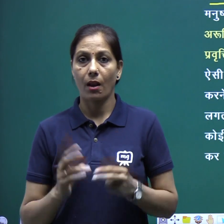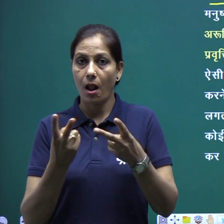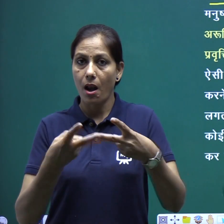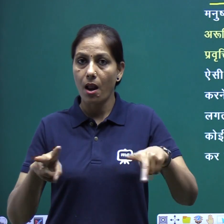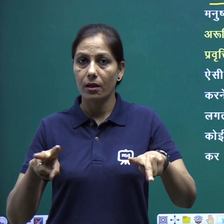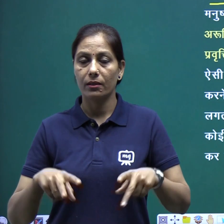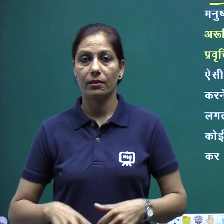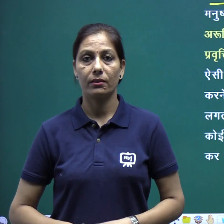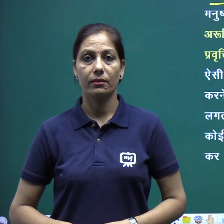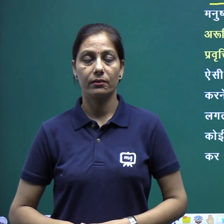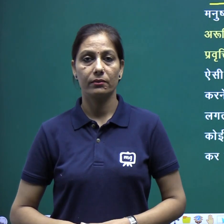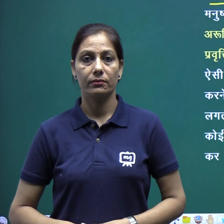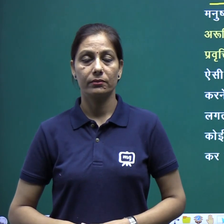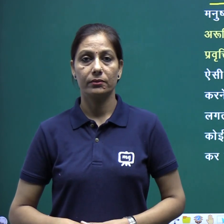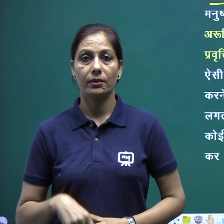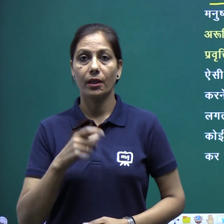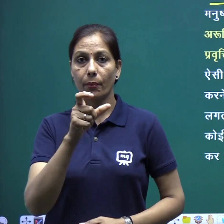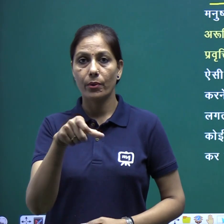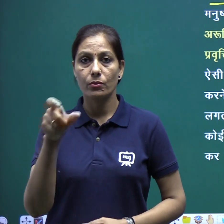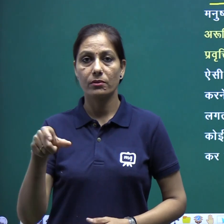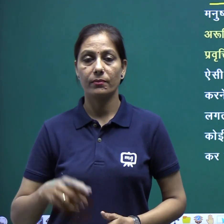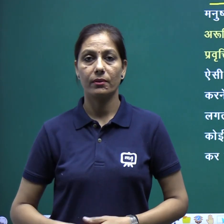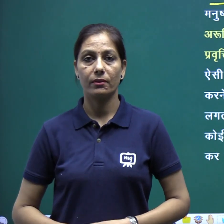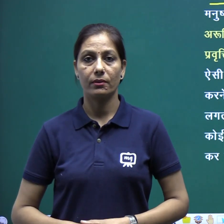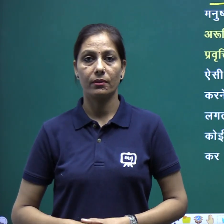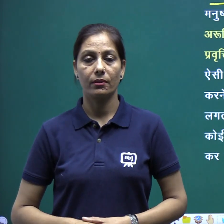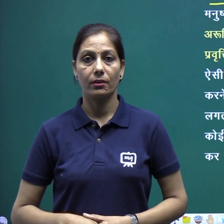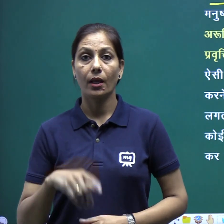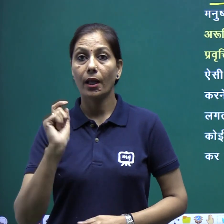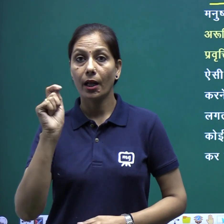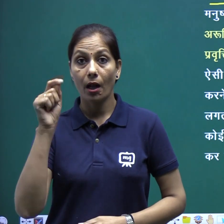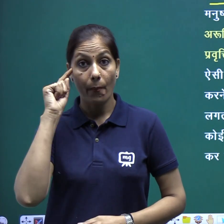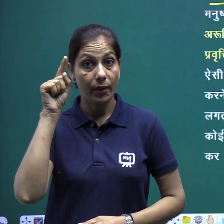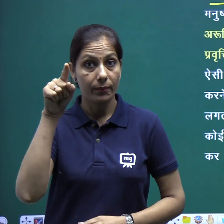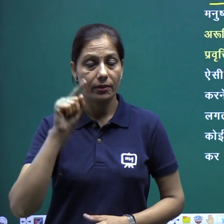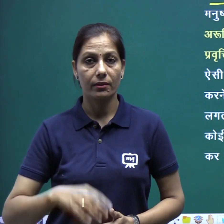विभाजन मनुष्य में काम के प्रति